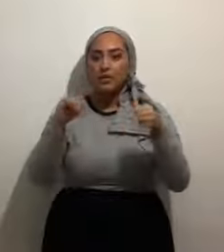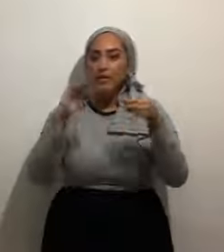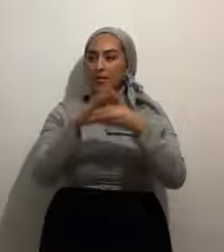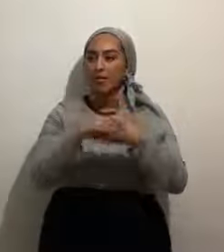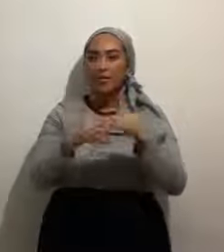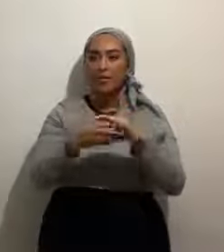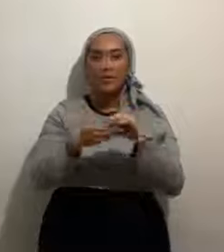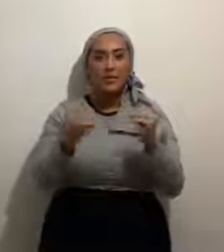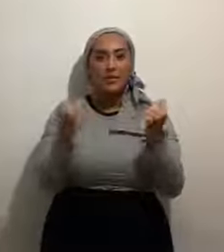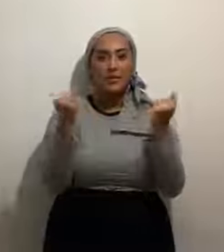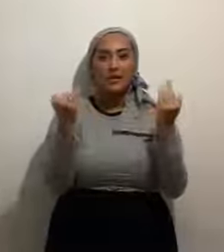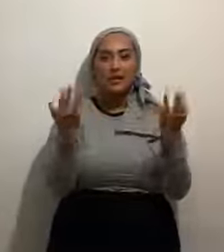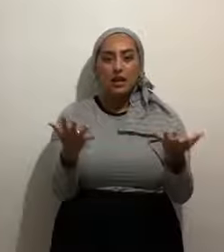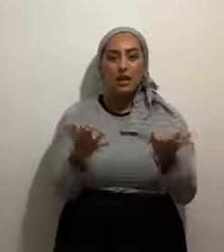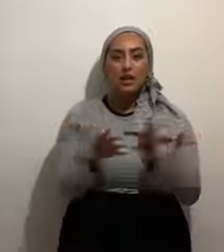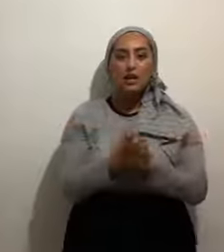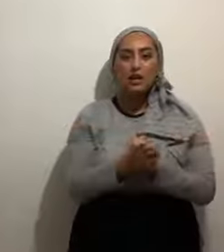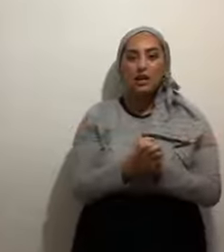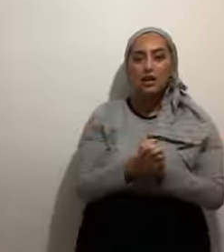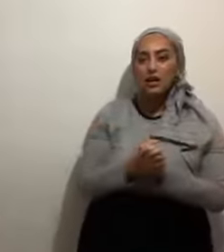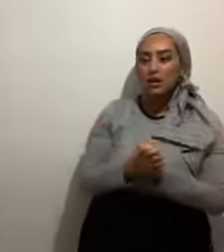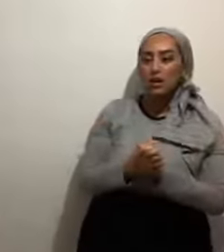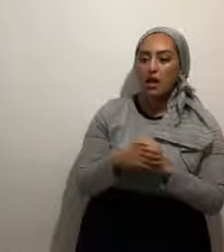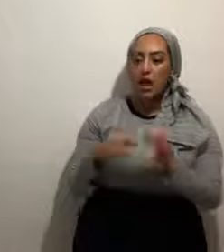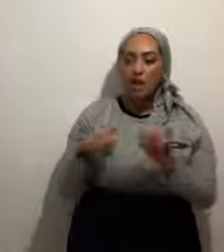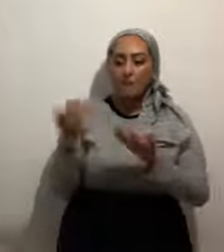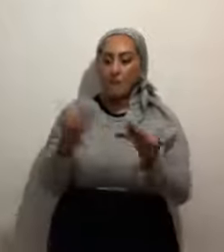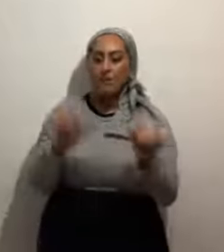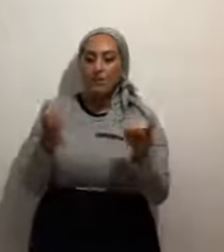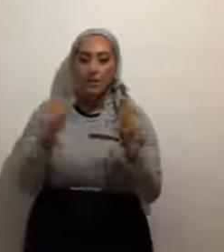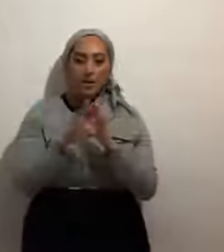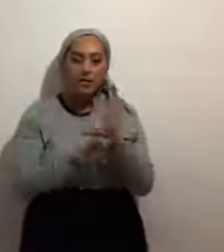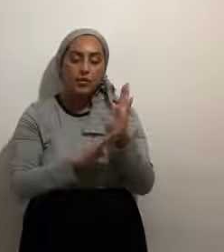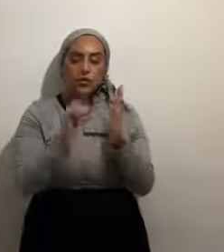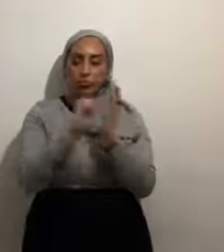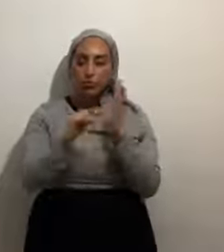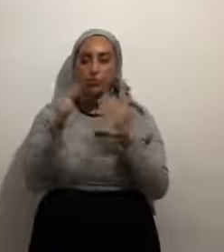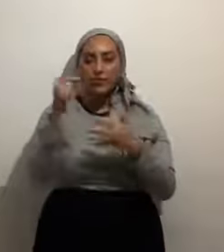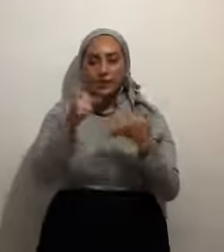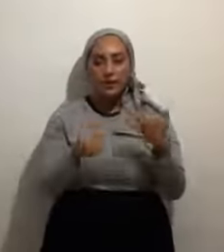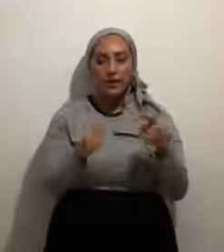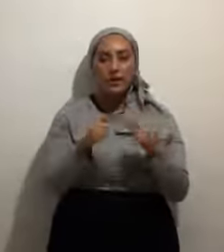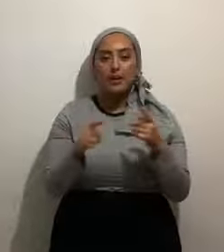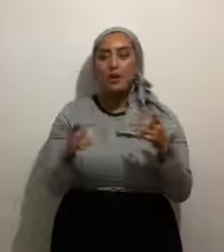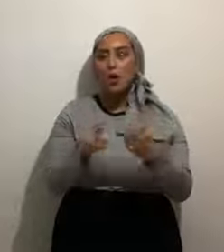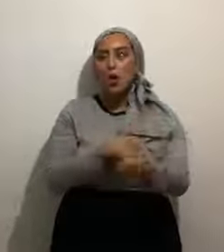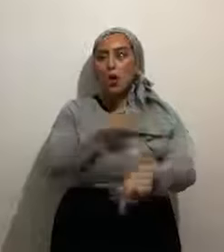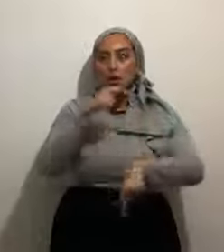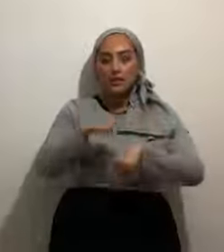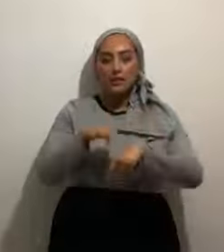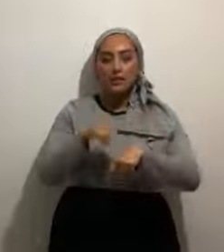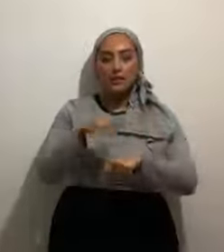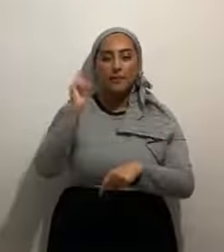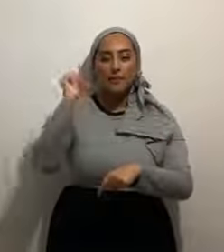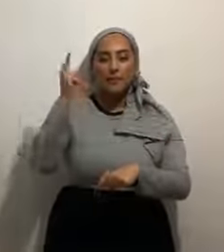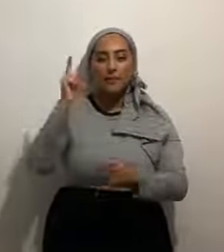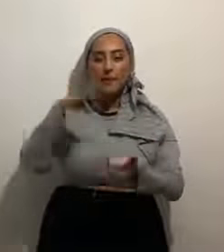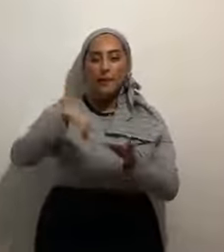Osa Mayor y traigo varias citas y apuntes, etcétera, pero nos llevaría mucho tiempo. Eso lo vamos a ver después. Ahora